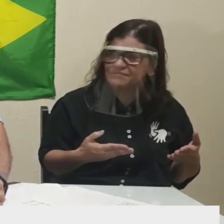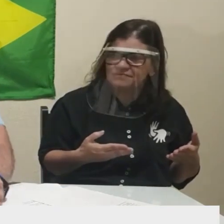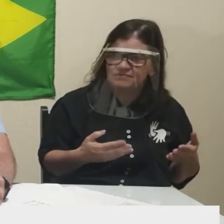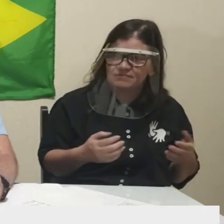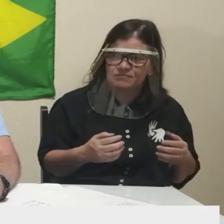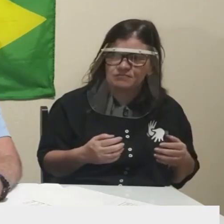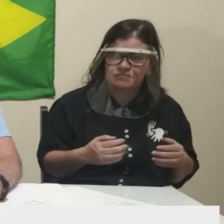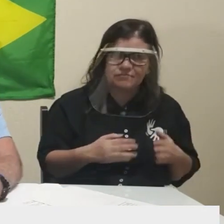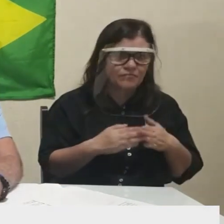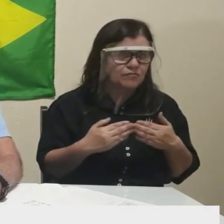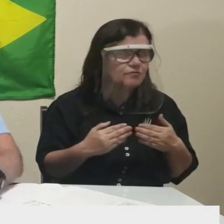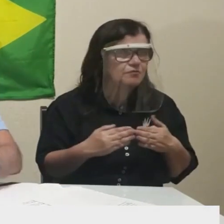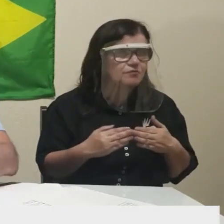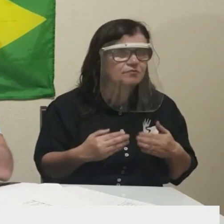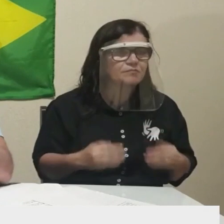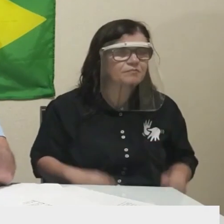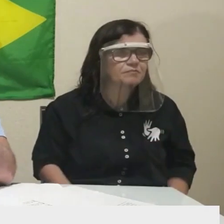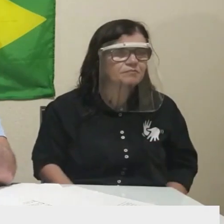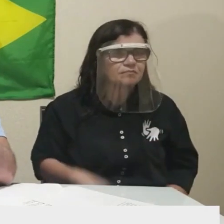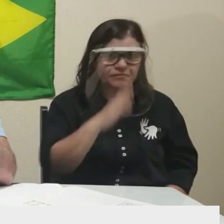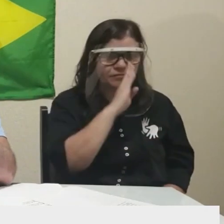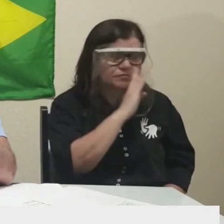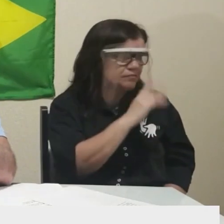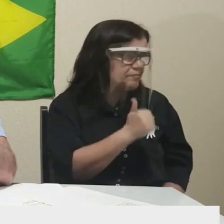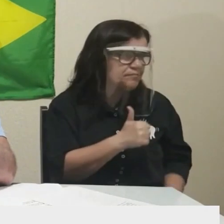Eu peço uma licença aí, para não falar, tá?